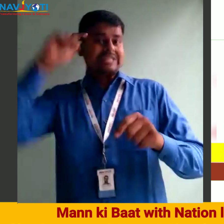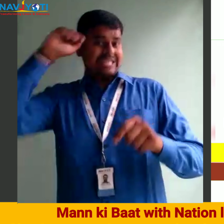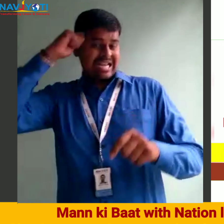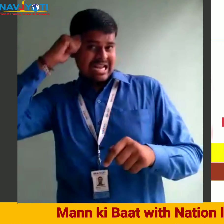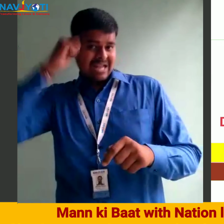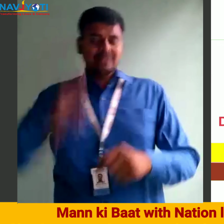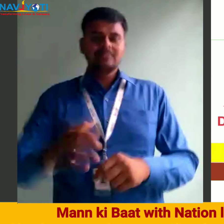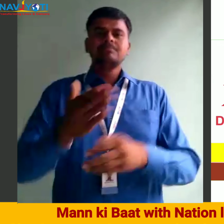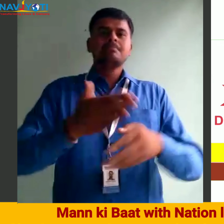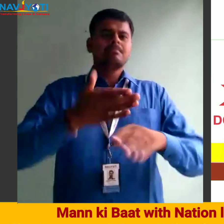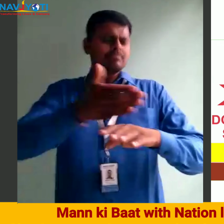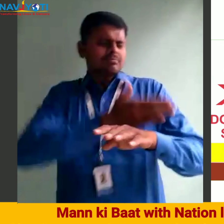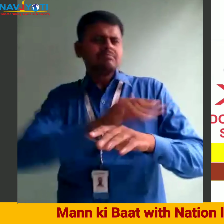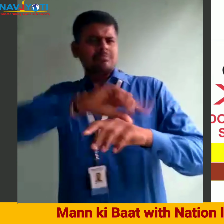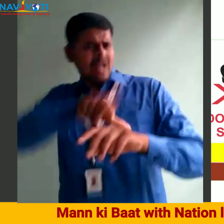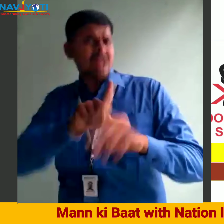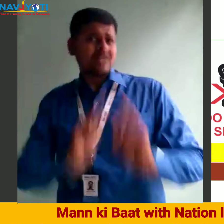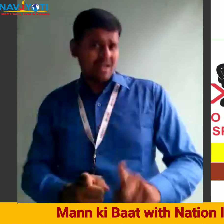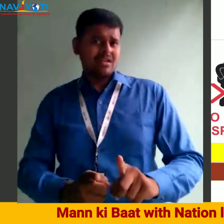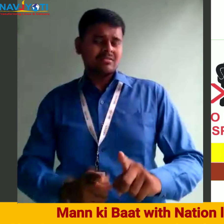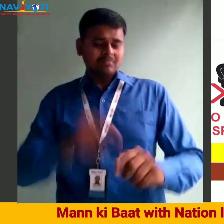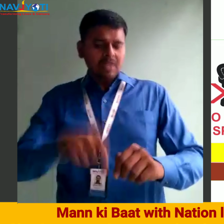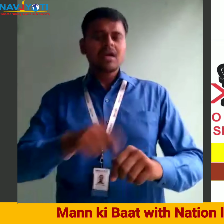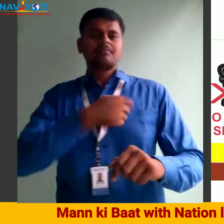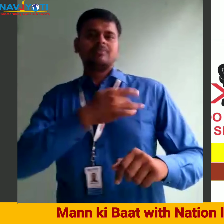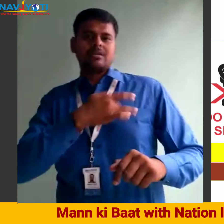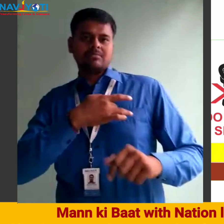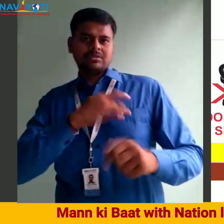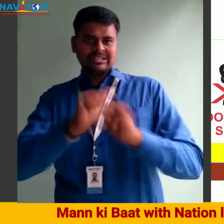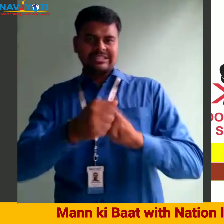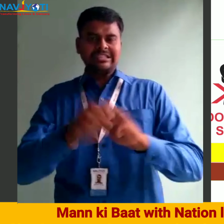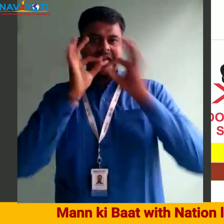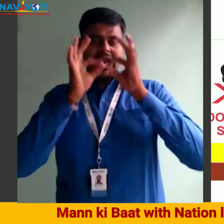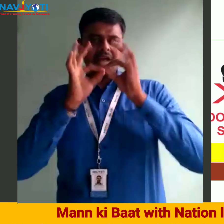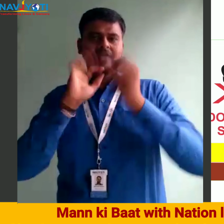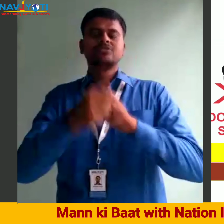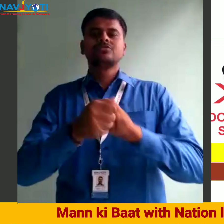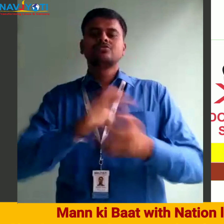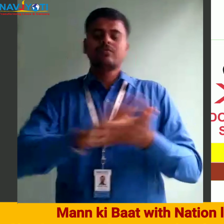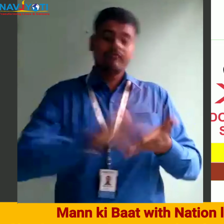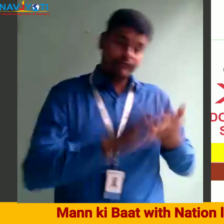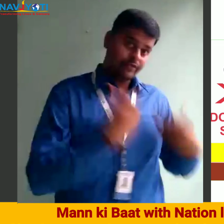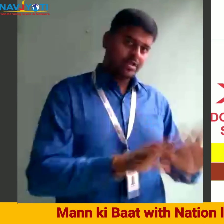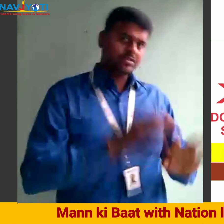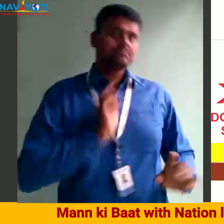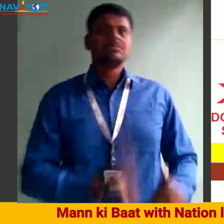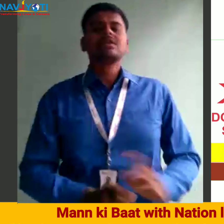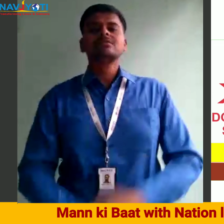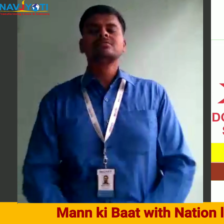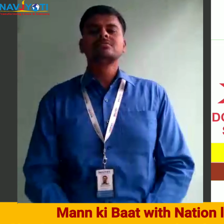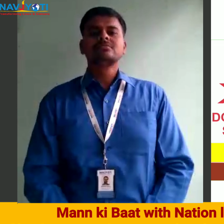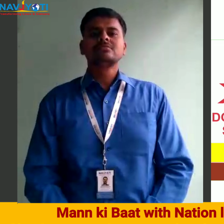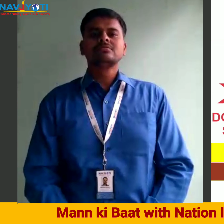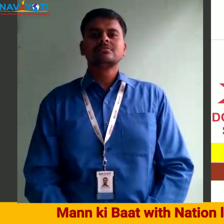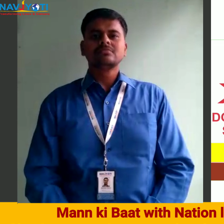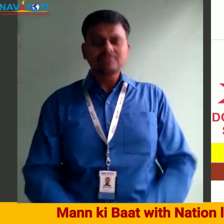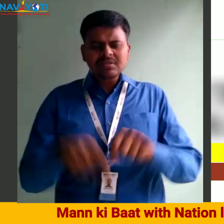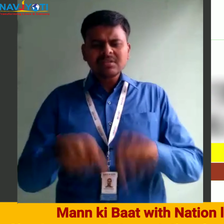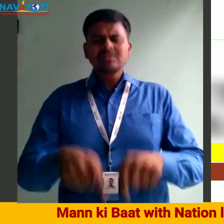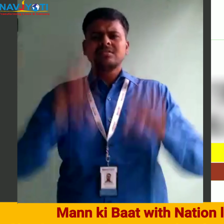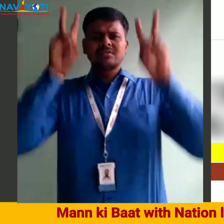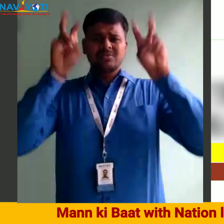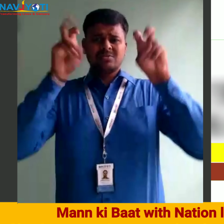ही नहीं ले रही थी। अब वो समय आ गया है कि इस बुरी आदत को हमेशा हमेशा के लिए खत्म कर दिया